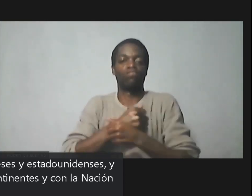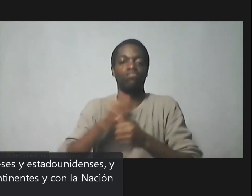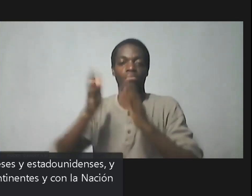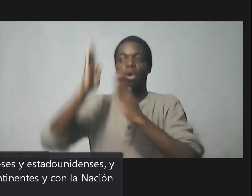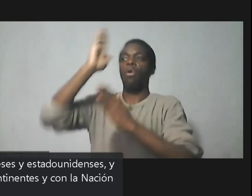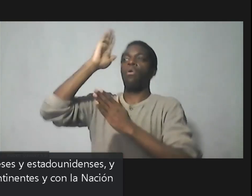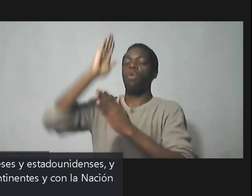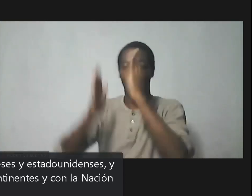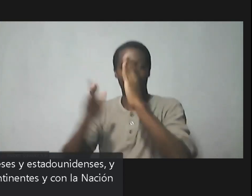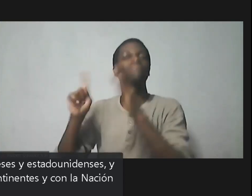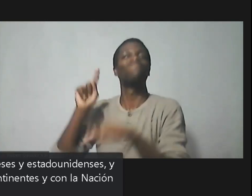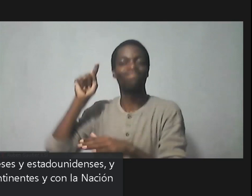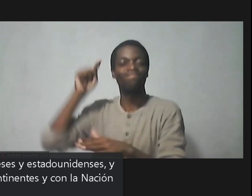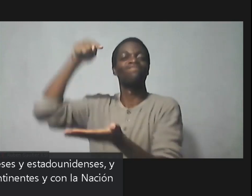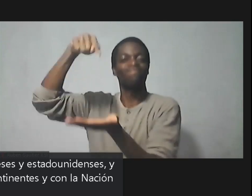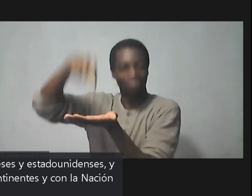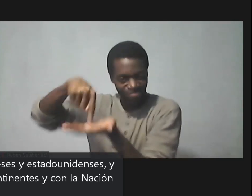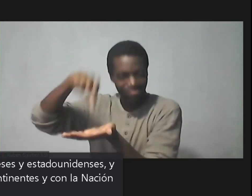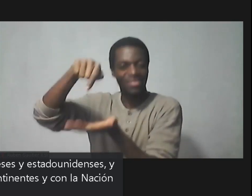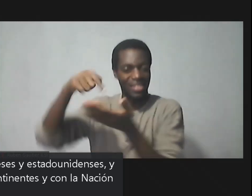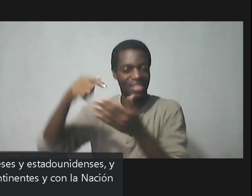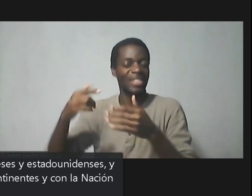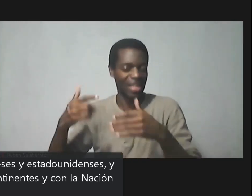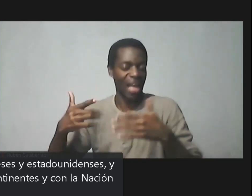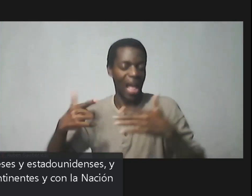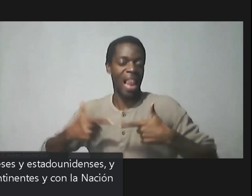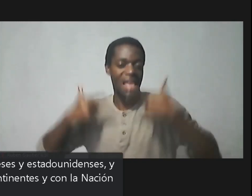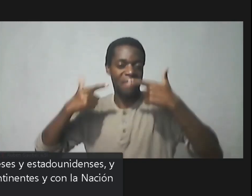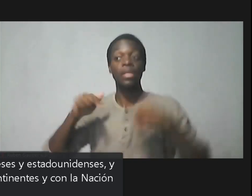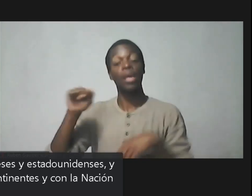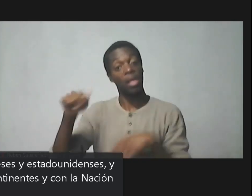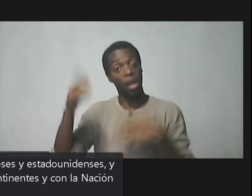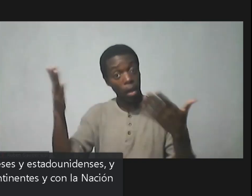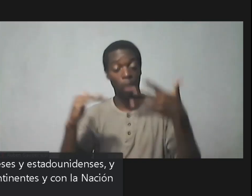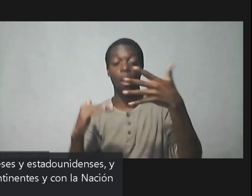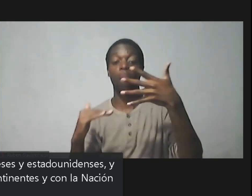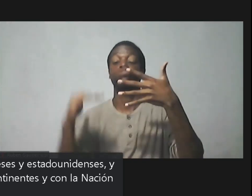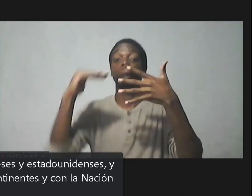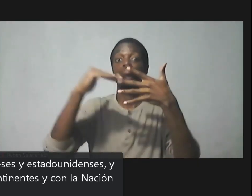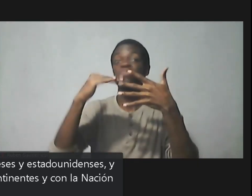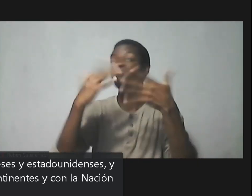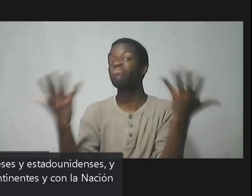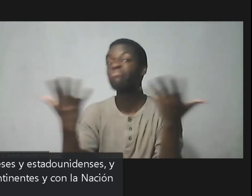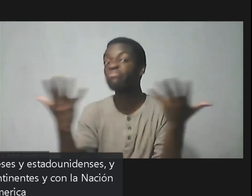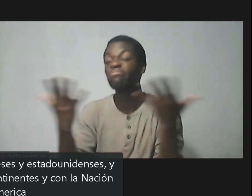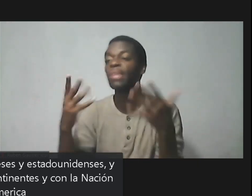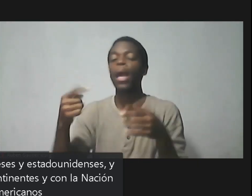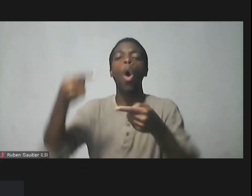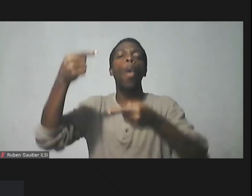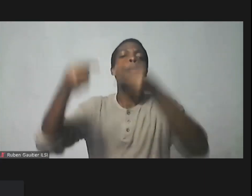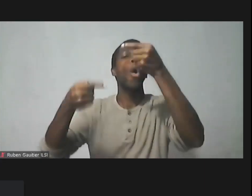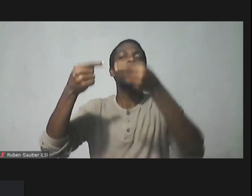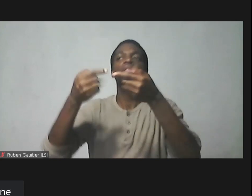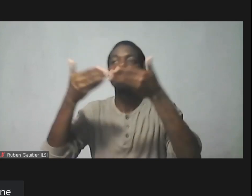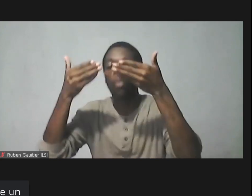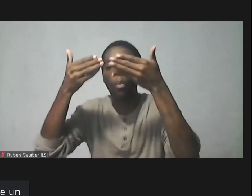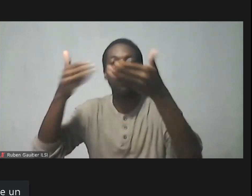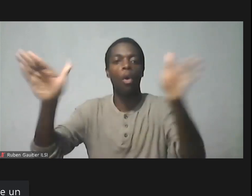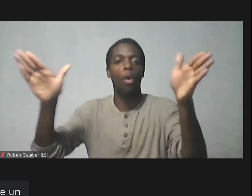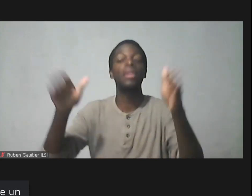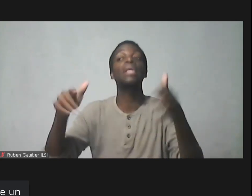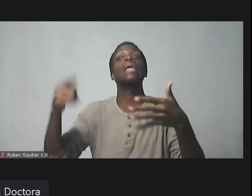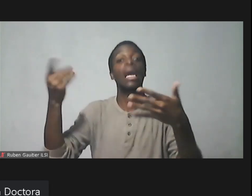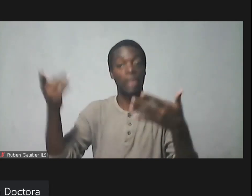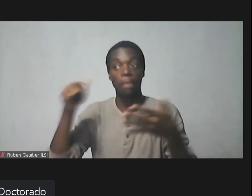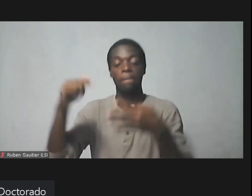públicas y tiene también un doctorado. El tema que abordará, un doctorado en estudios de discapacidad, el tema que abordará ella va a